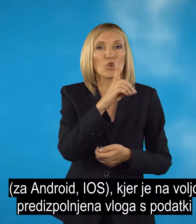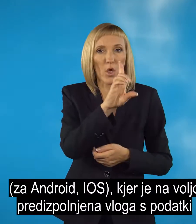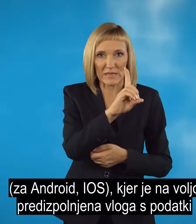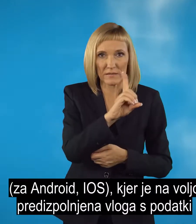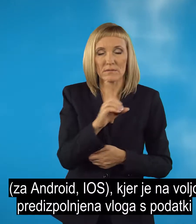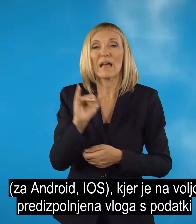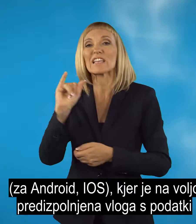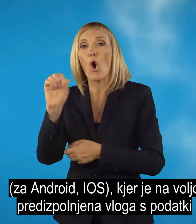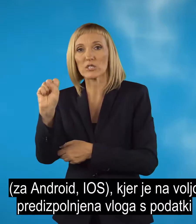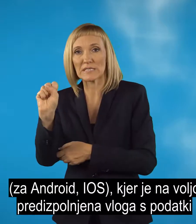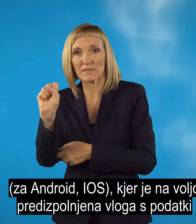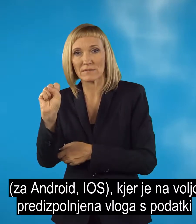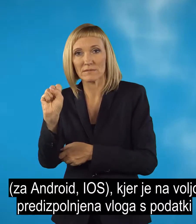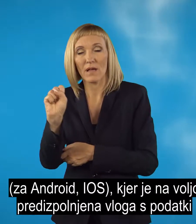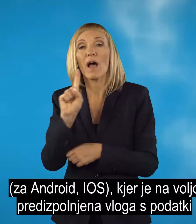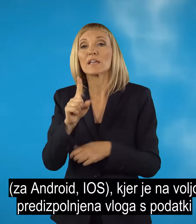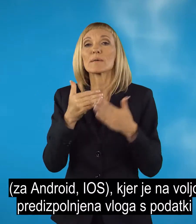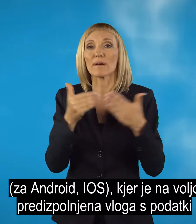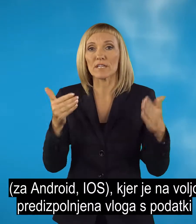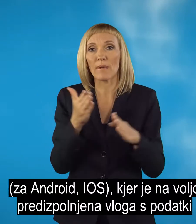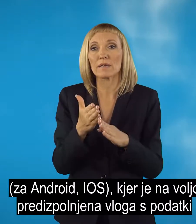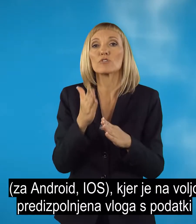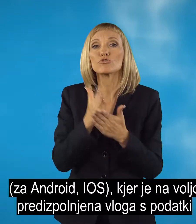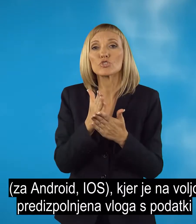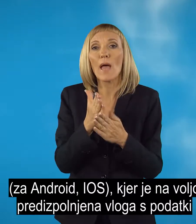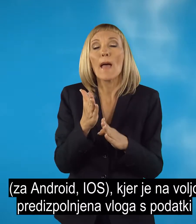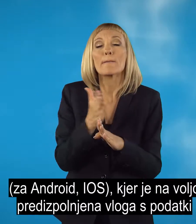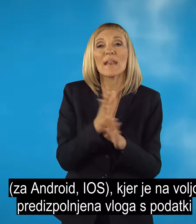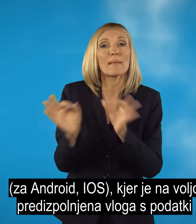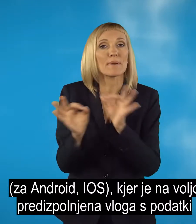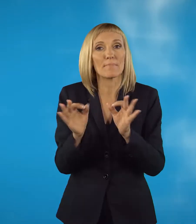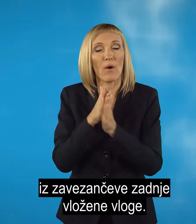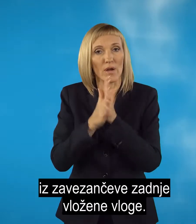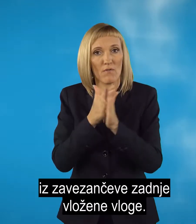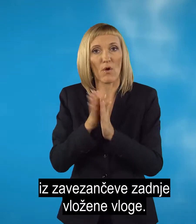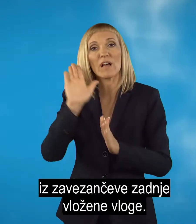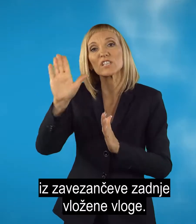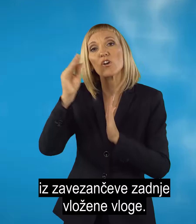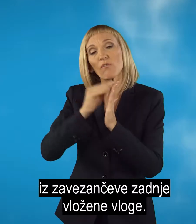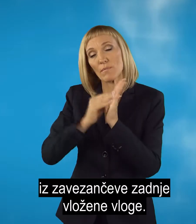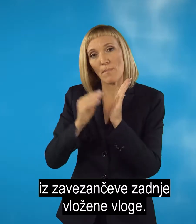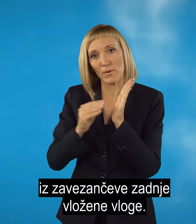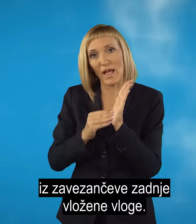iOS, kjer je na voljo predizpolnjena vloga s podatki iz zavezančeve zadnje vložene vloge.